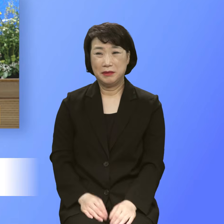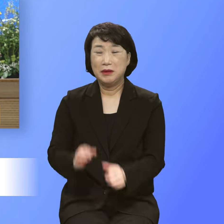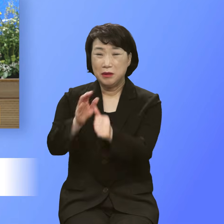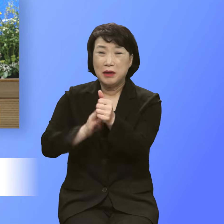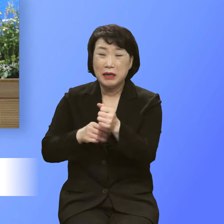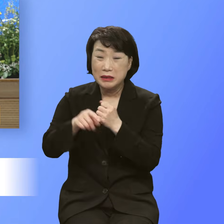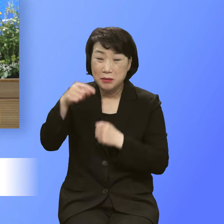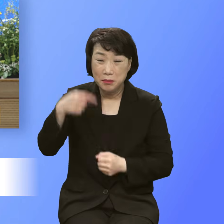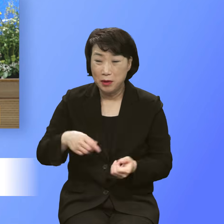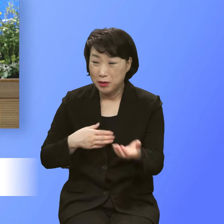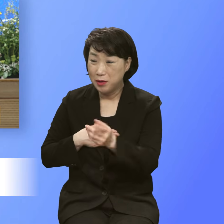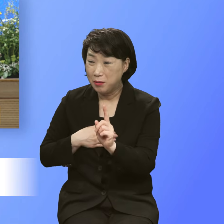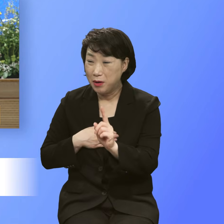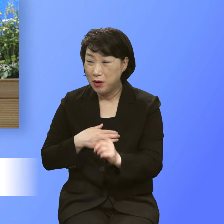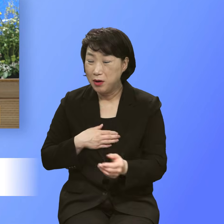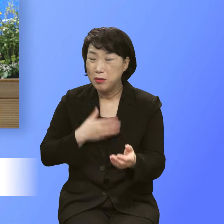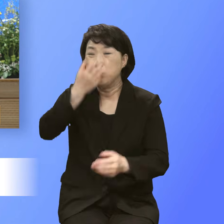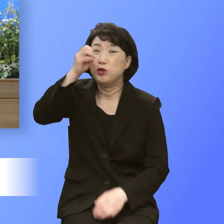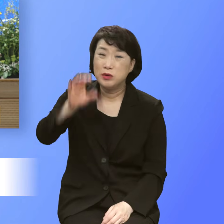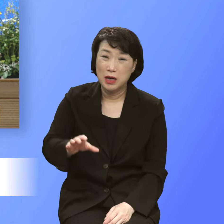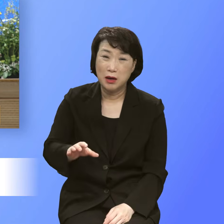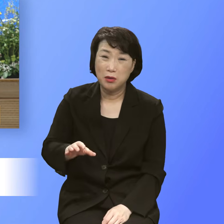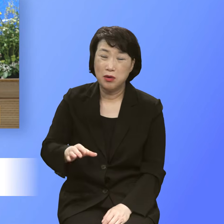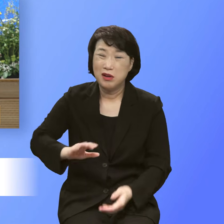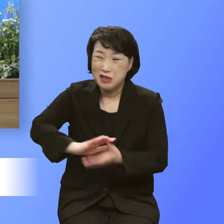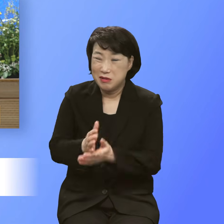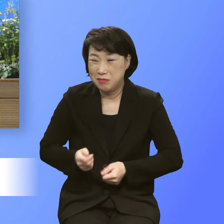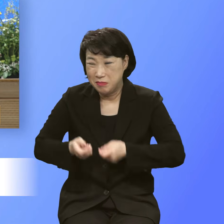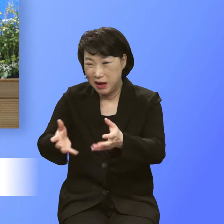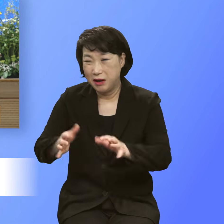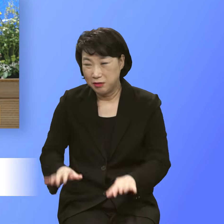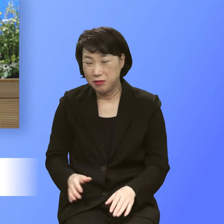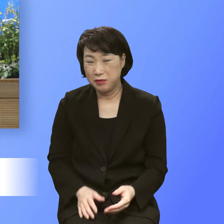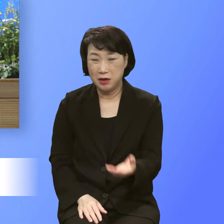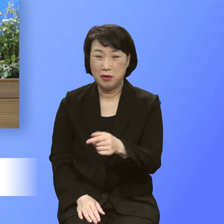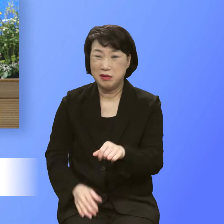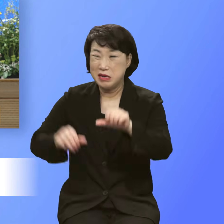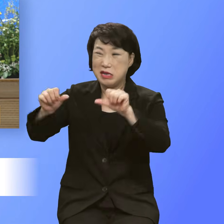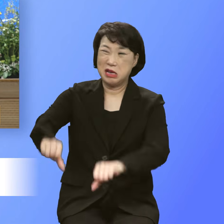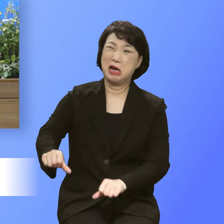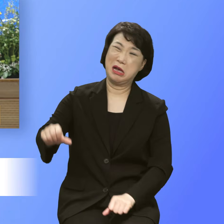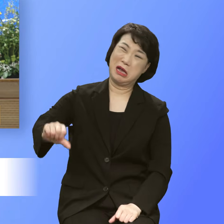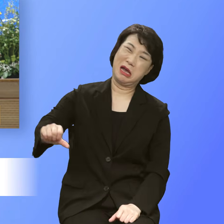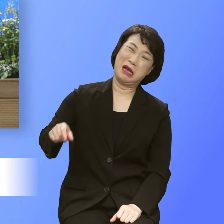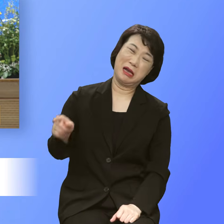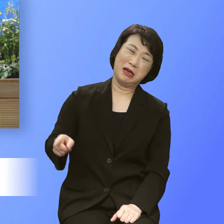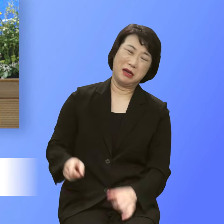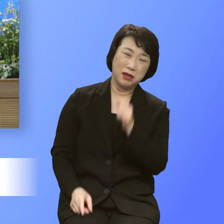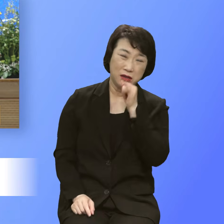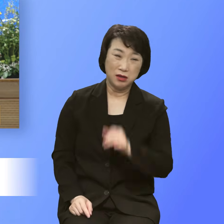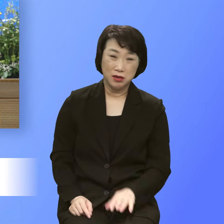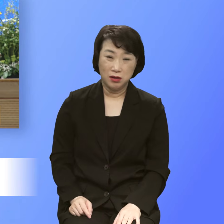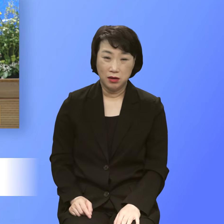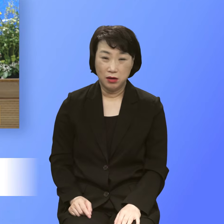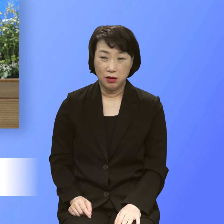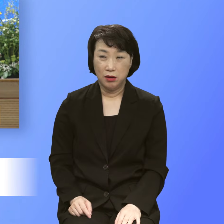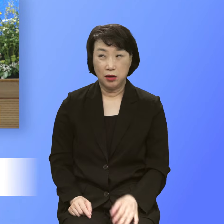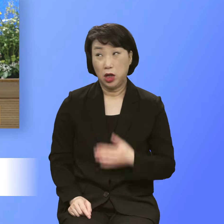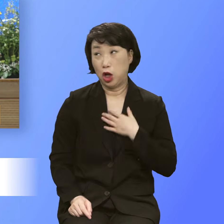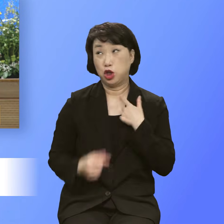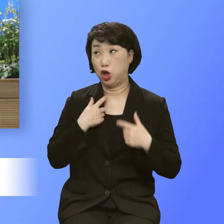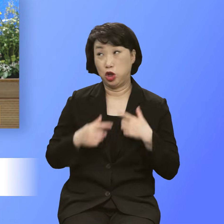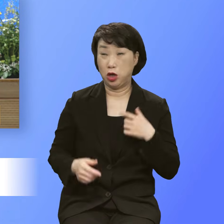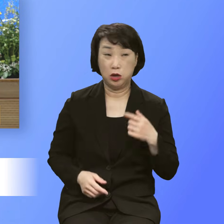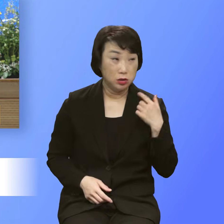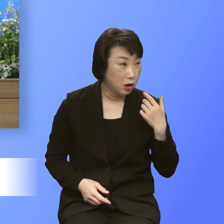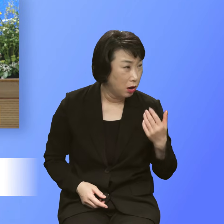욕보였단 말이 무슨 얘기예요? 무시하고 짓밟고 저주하고. 나는 그렇게 안